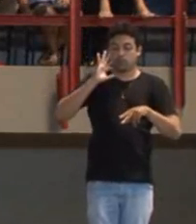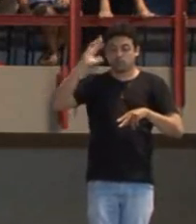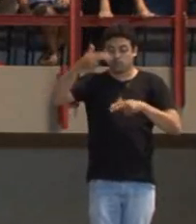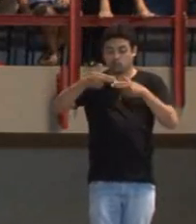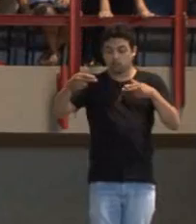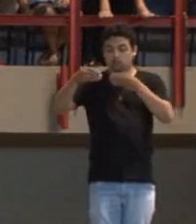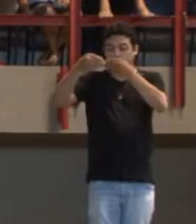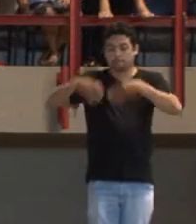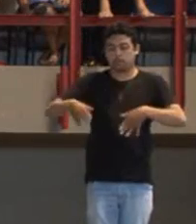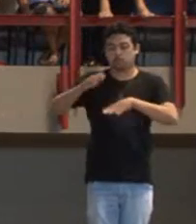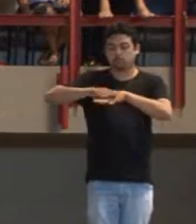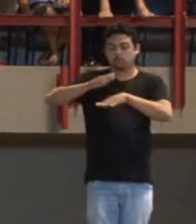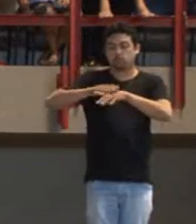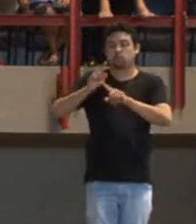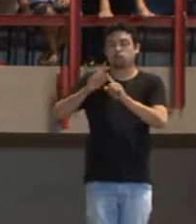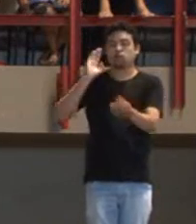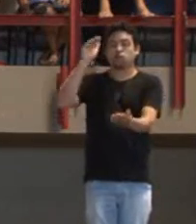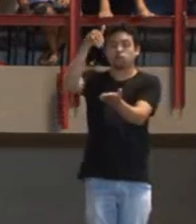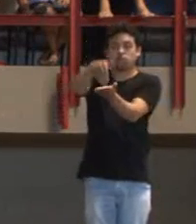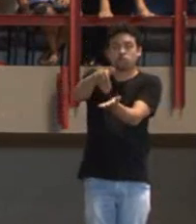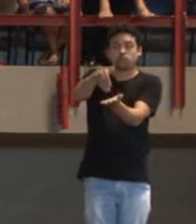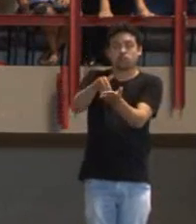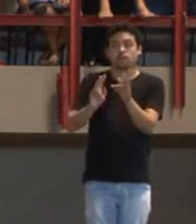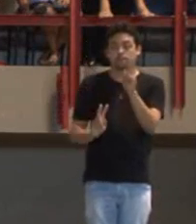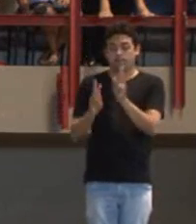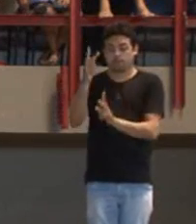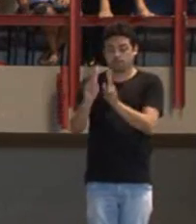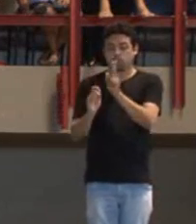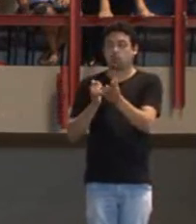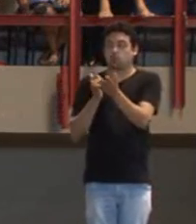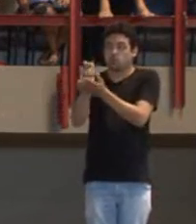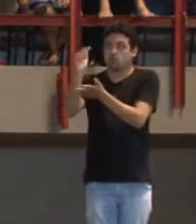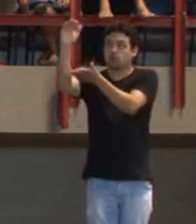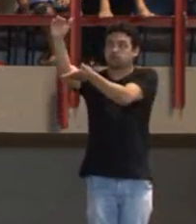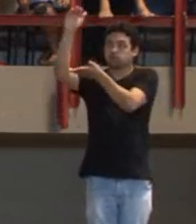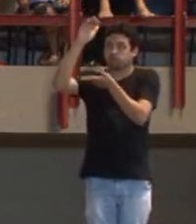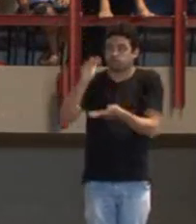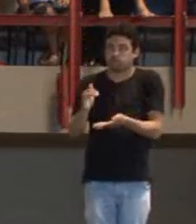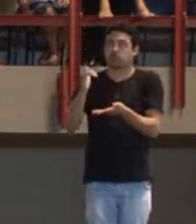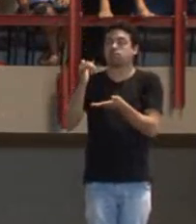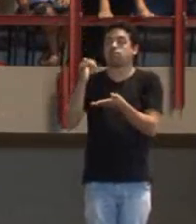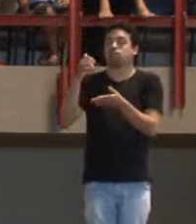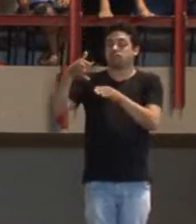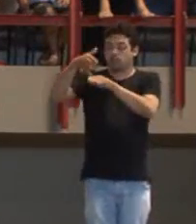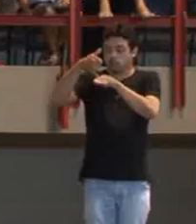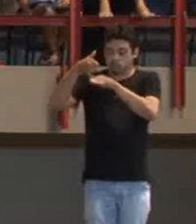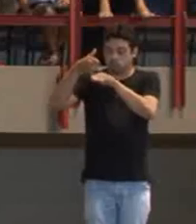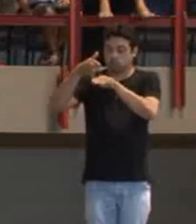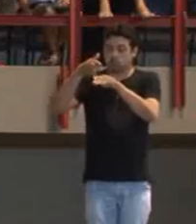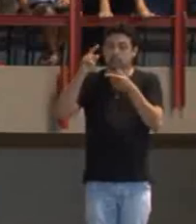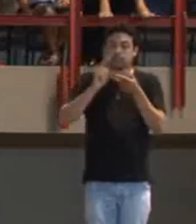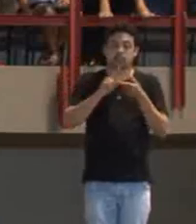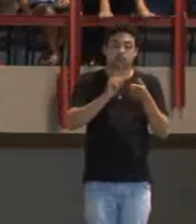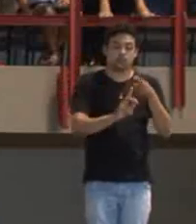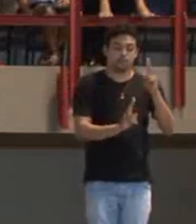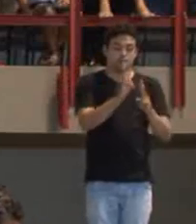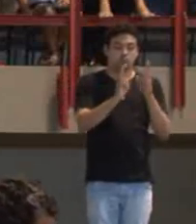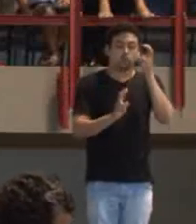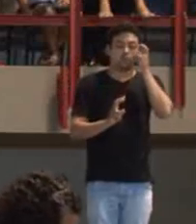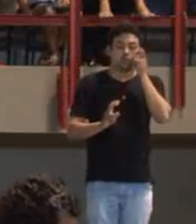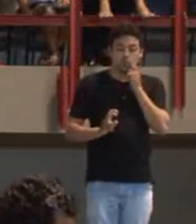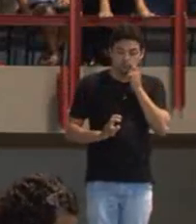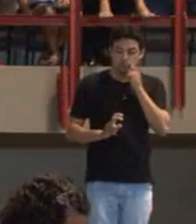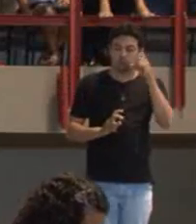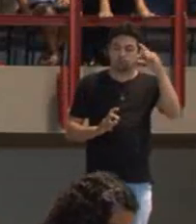ele mesmo. Porque, no final das contas, a Petrobras está tendo que comprar muita gasolina. Isso reduz os lucros da Petrobras,